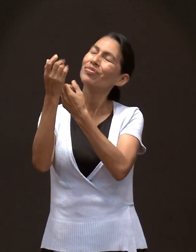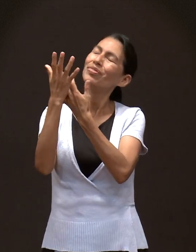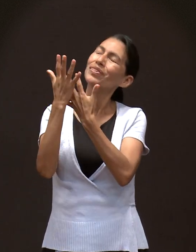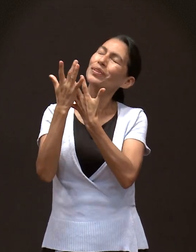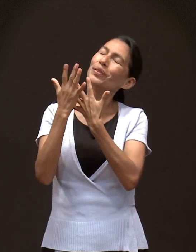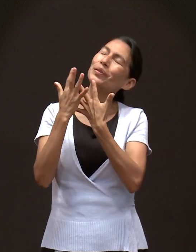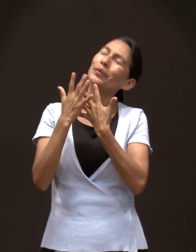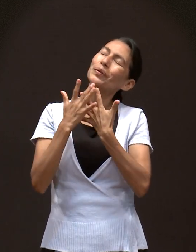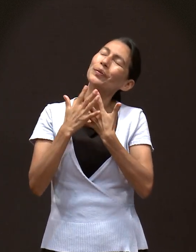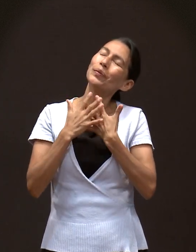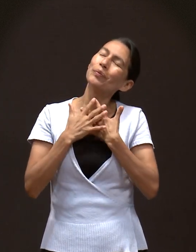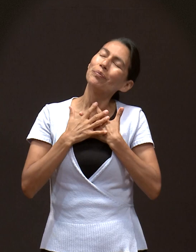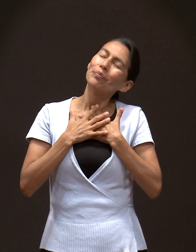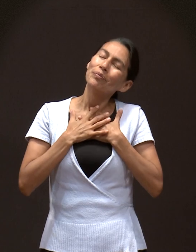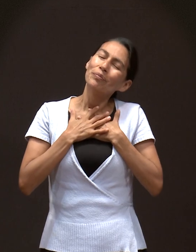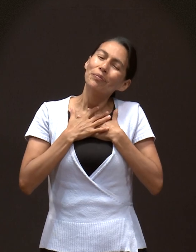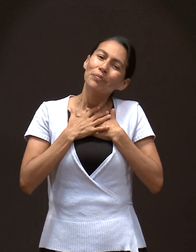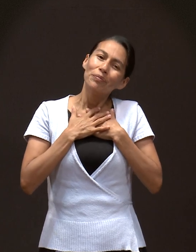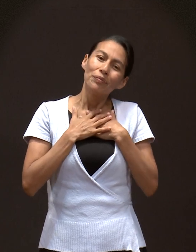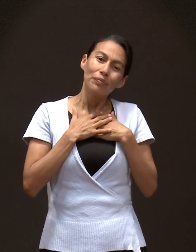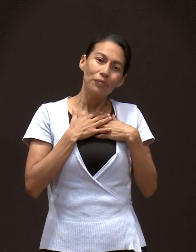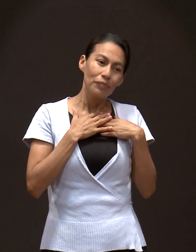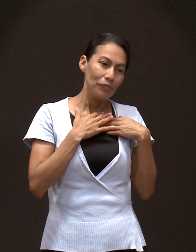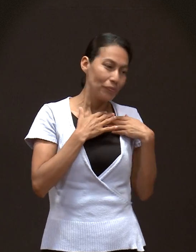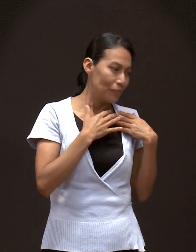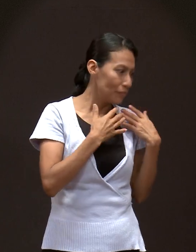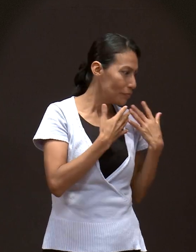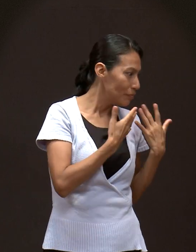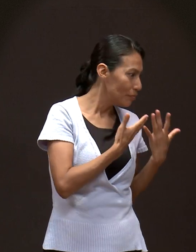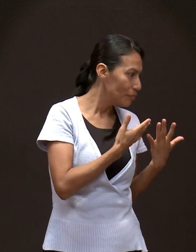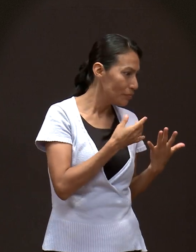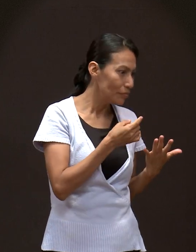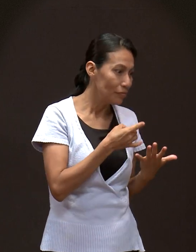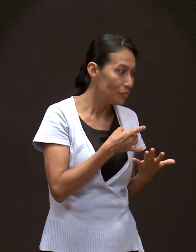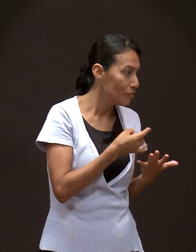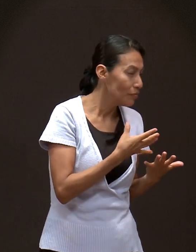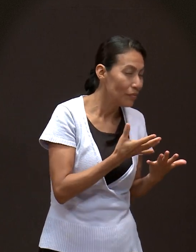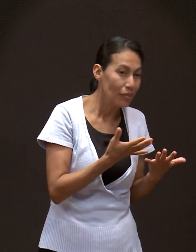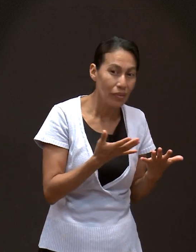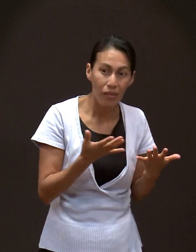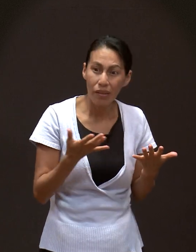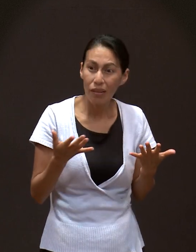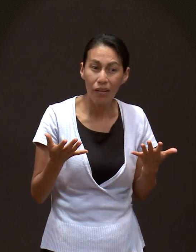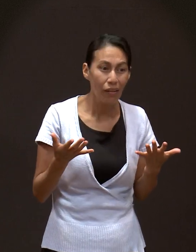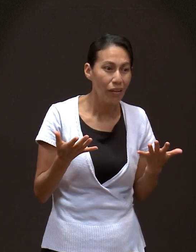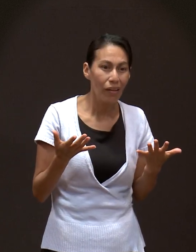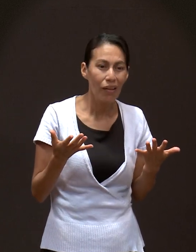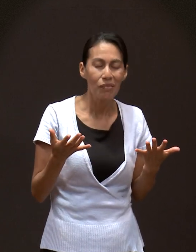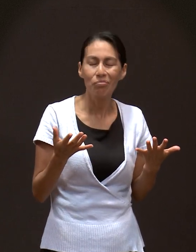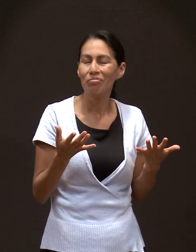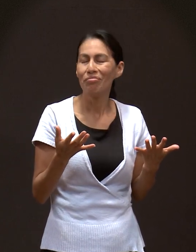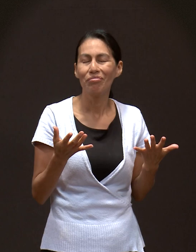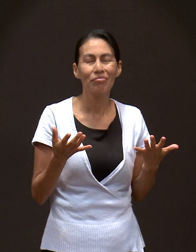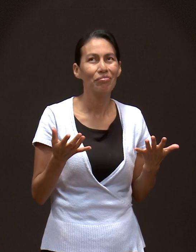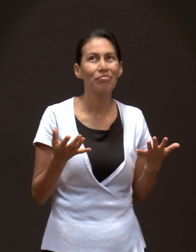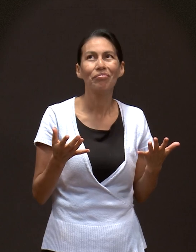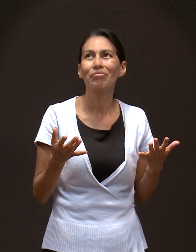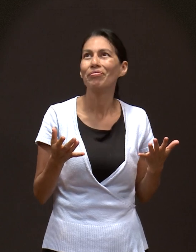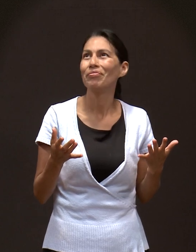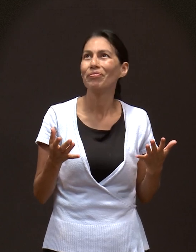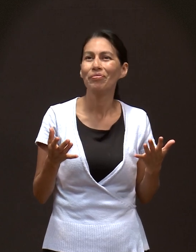de quien herde a temorizarme.